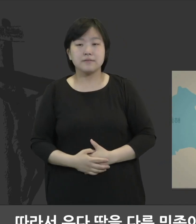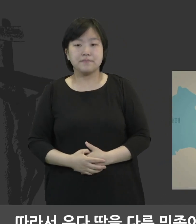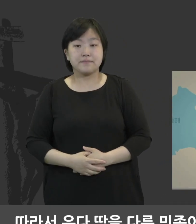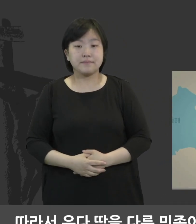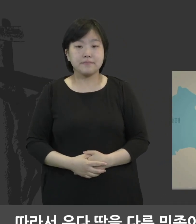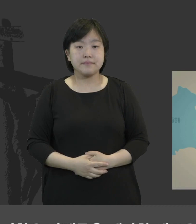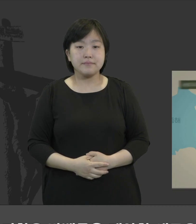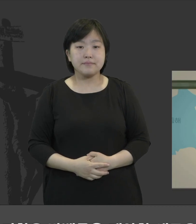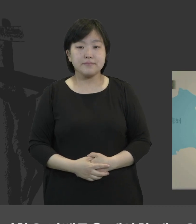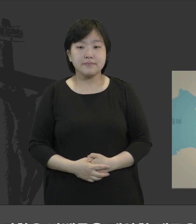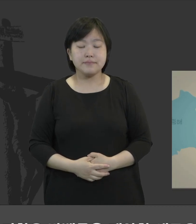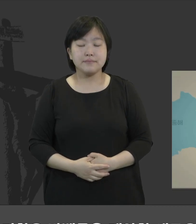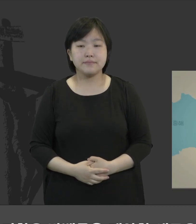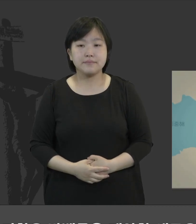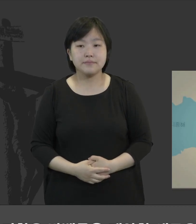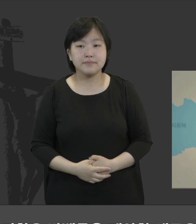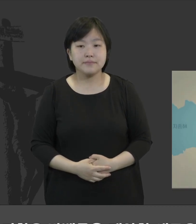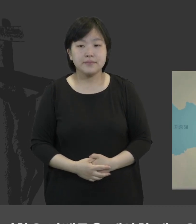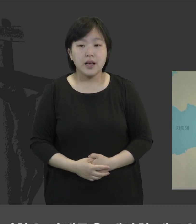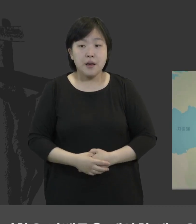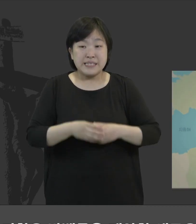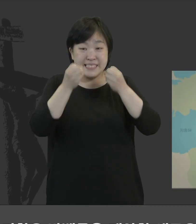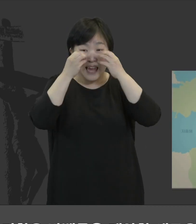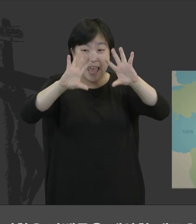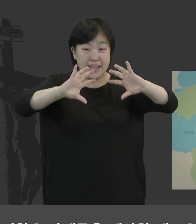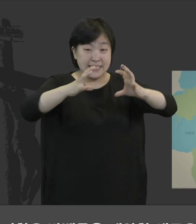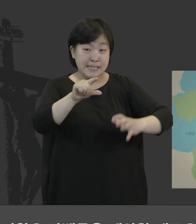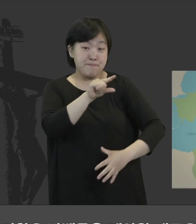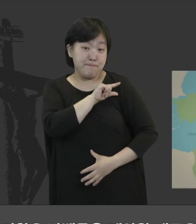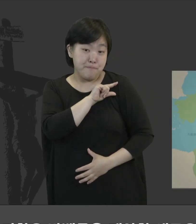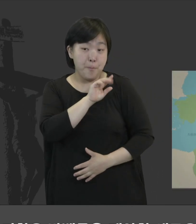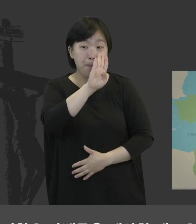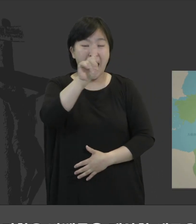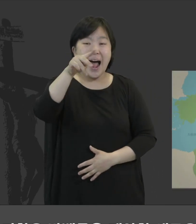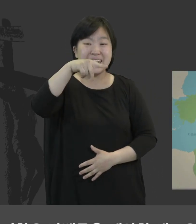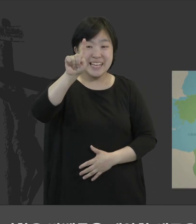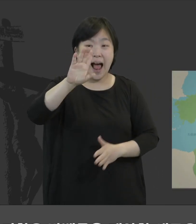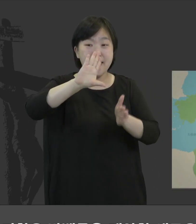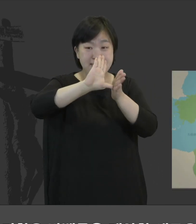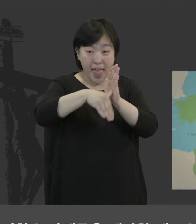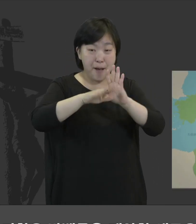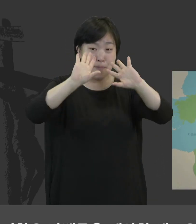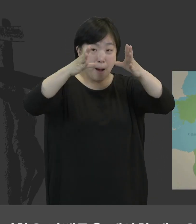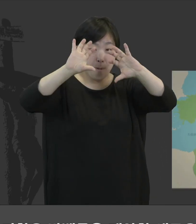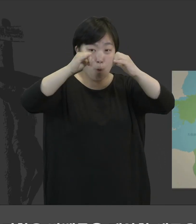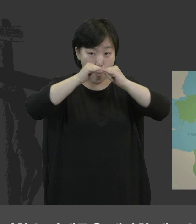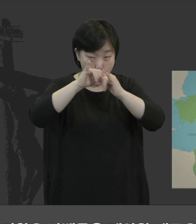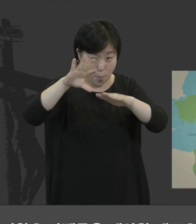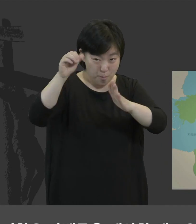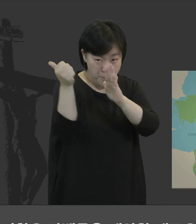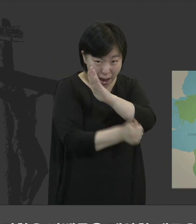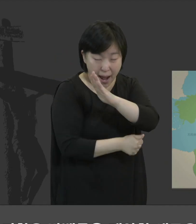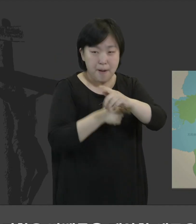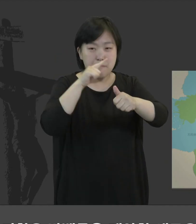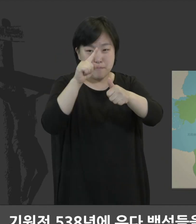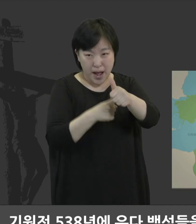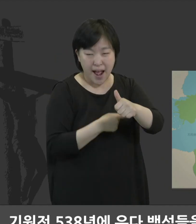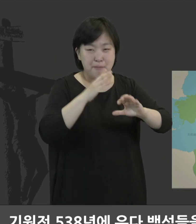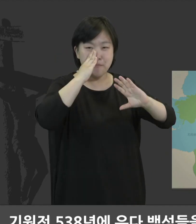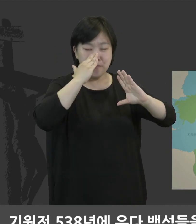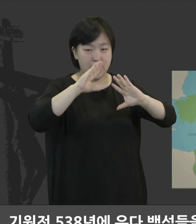남아있게 됩니다. 포로 귀환은 바벨론을 제압한 새로운 제국 바사의 왕 고레스가